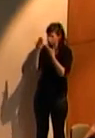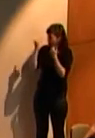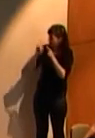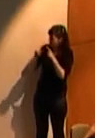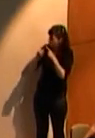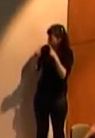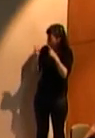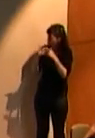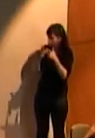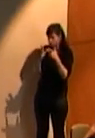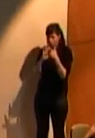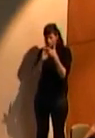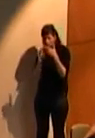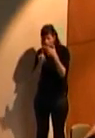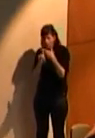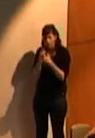filtrée,